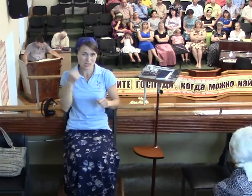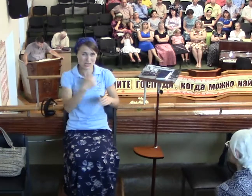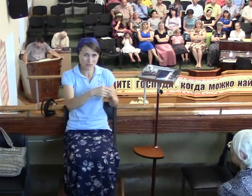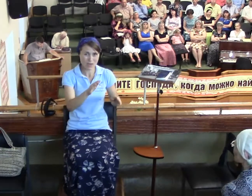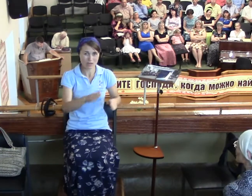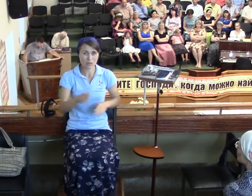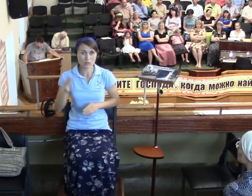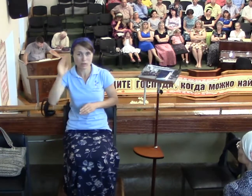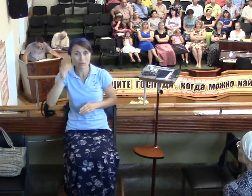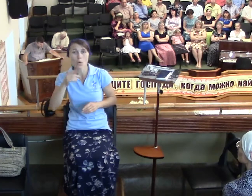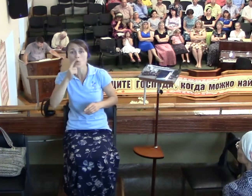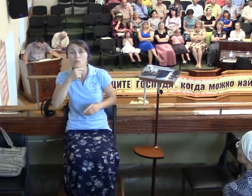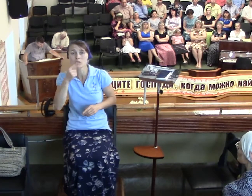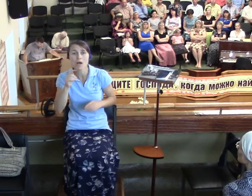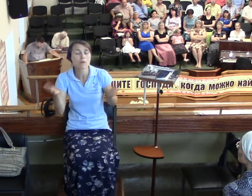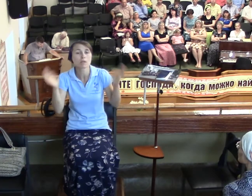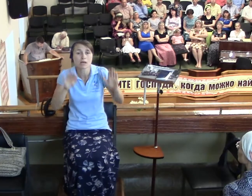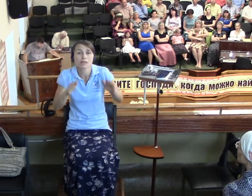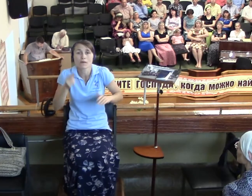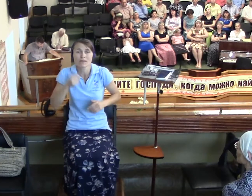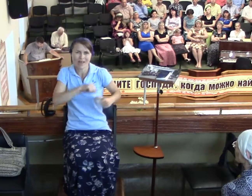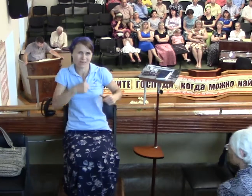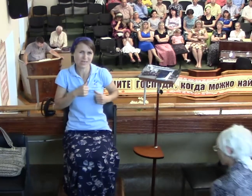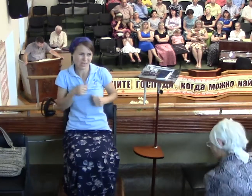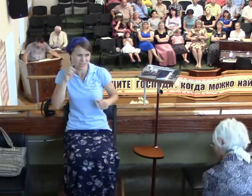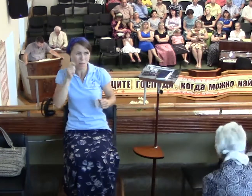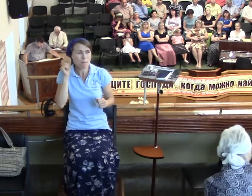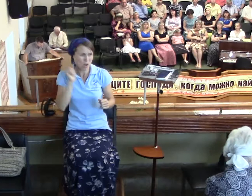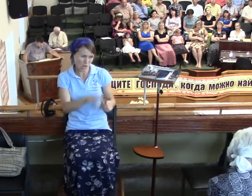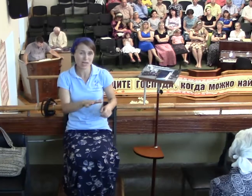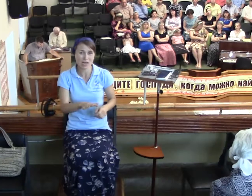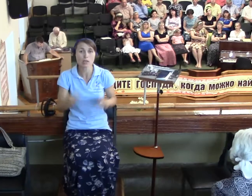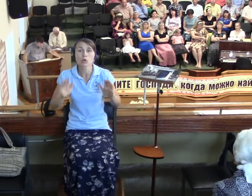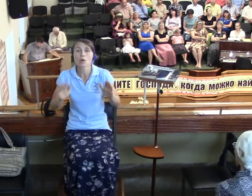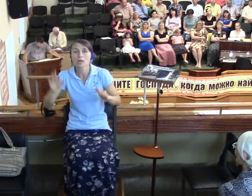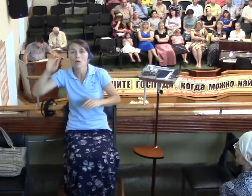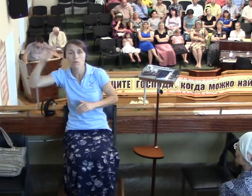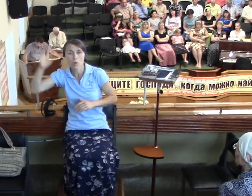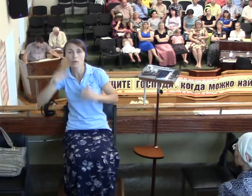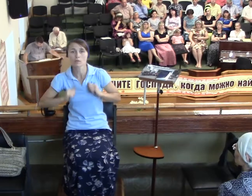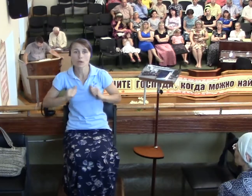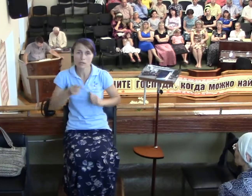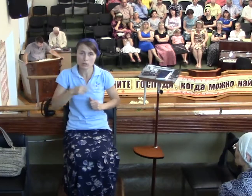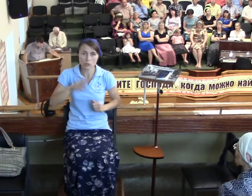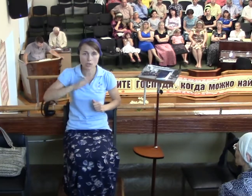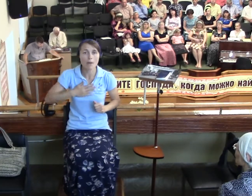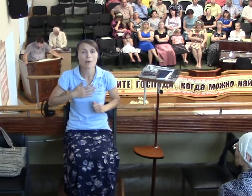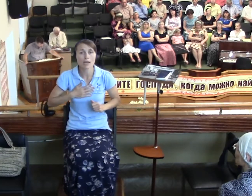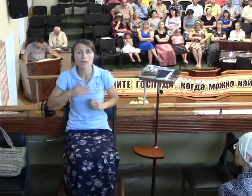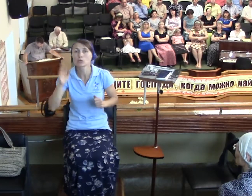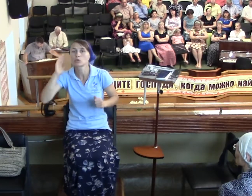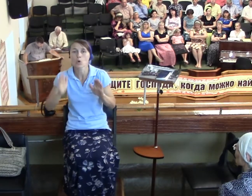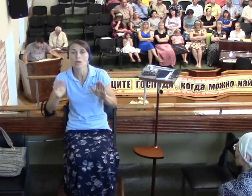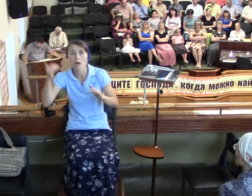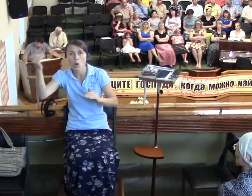своем клянут. Только в Боге успокаивайся, душа моя, Ибо на Него надежда моя, только Он